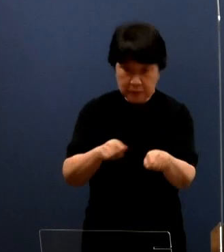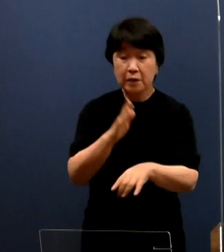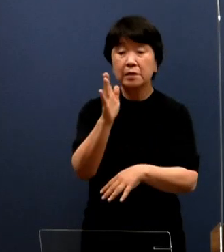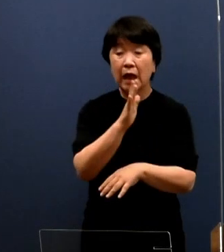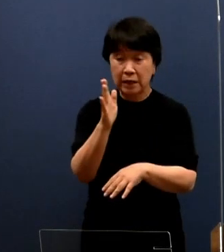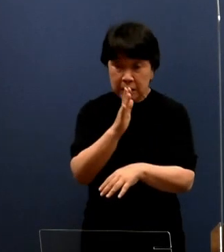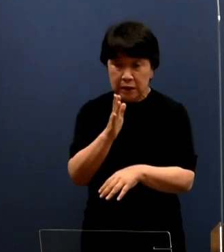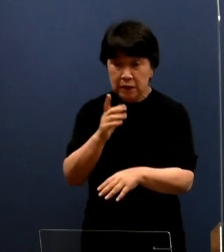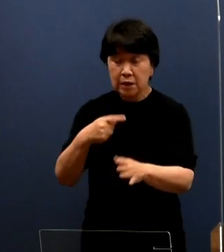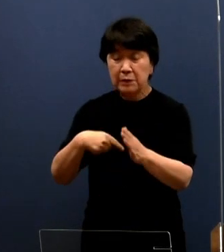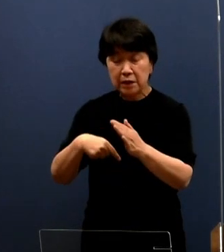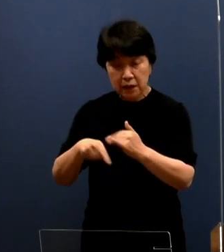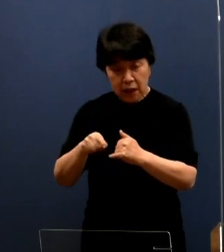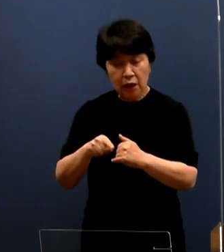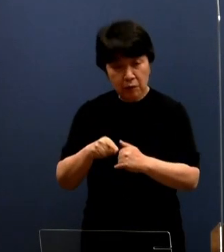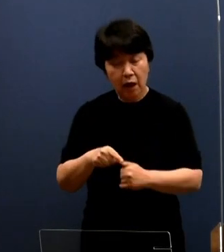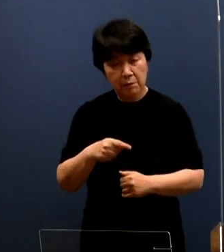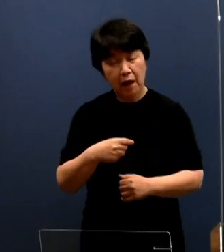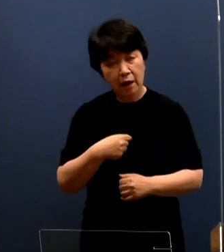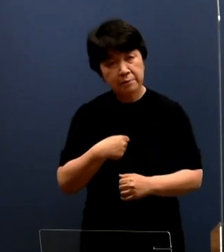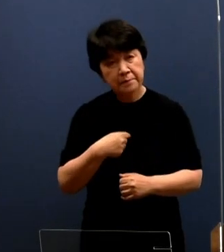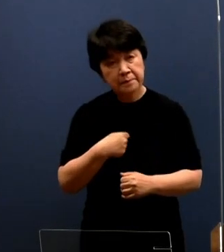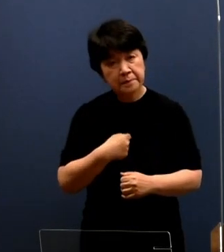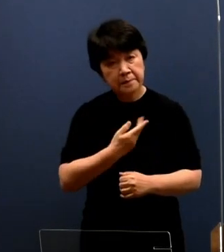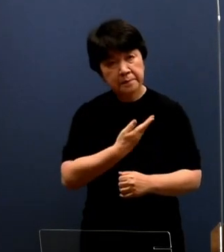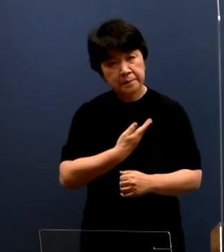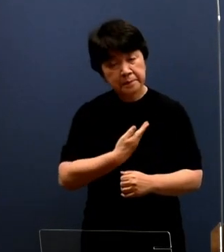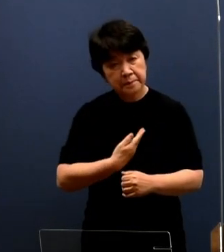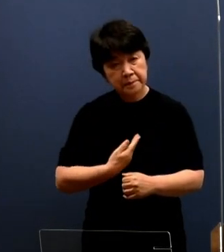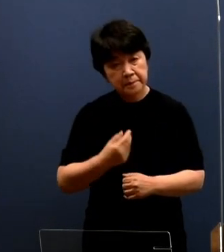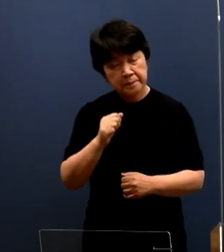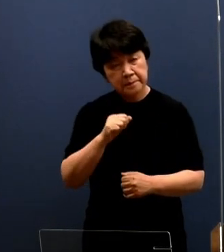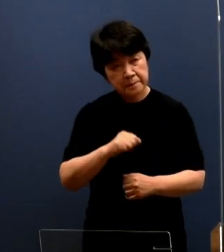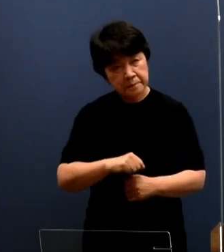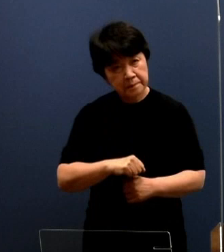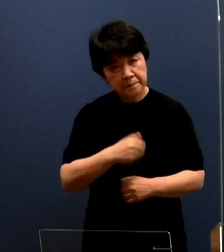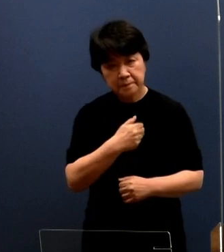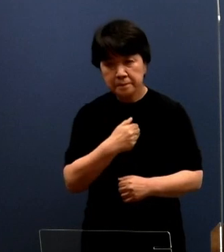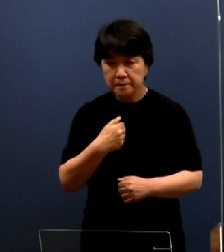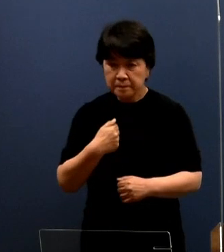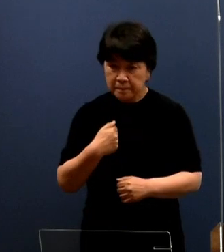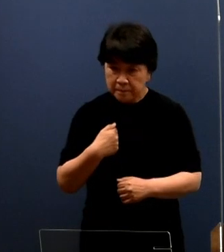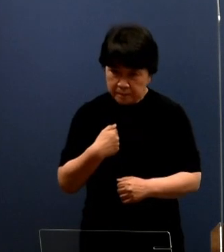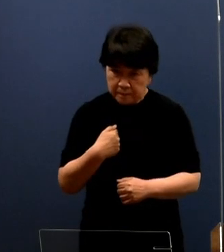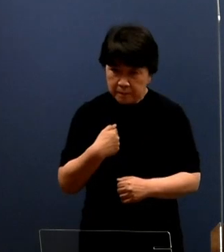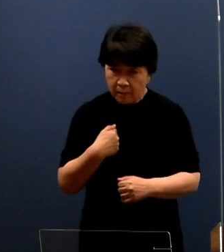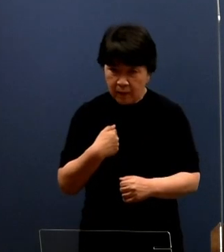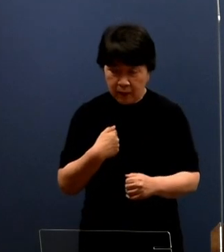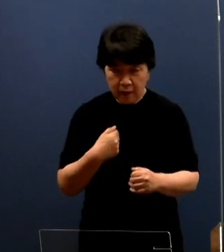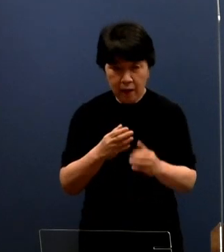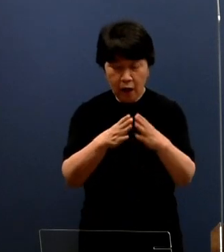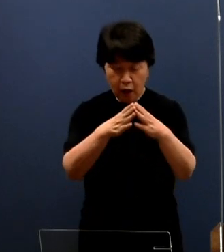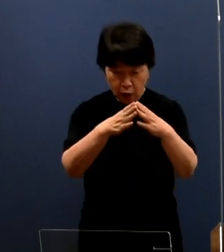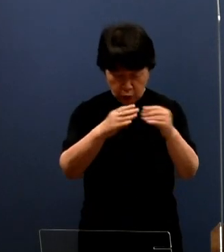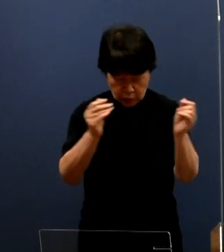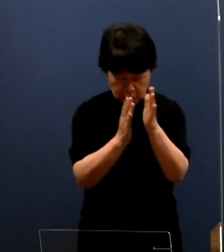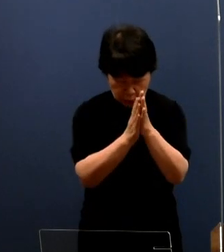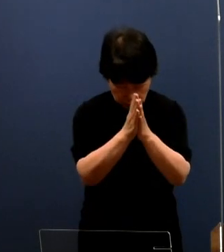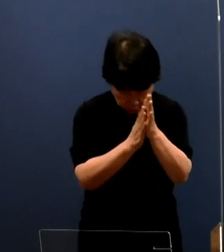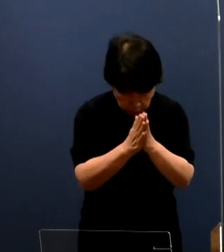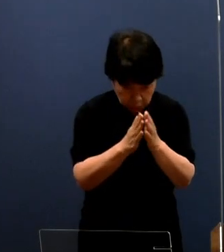容できる範囲内、まあ、そのいろんな、その国葬なんだから、戦前と同じこと、その国葬令と同じようなことをや